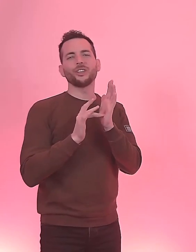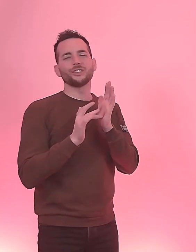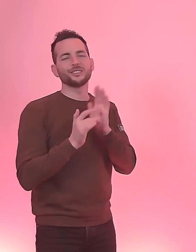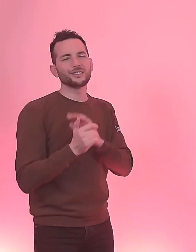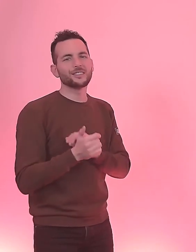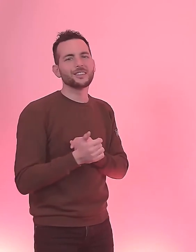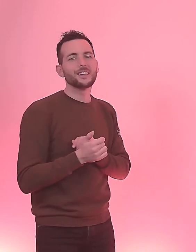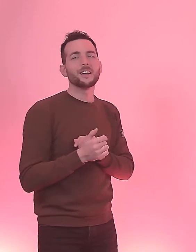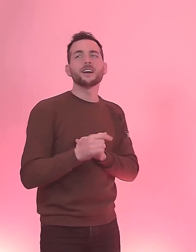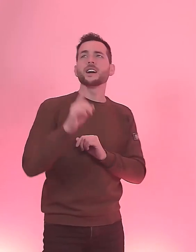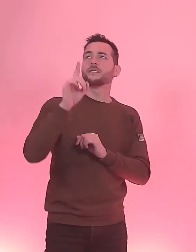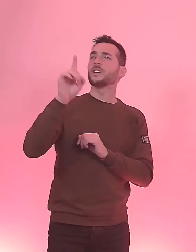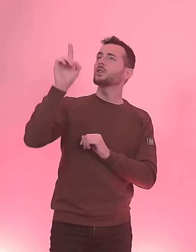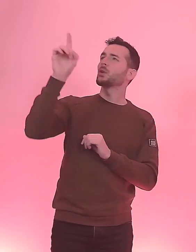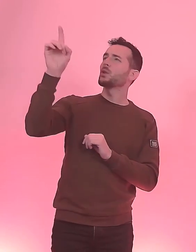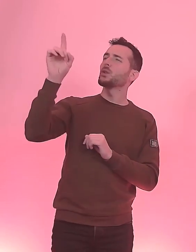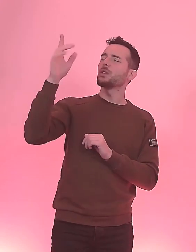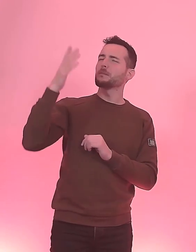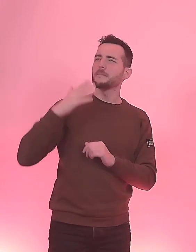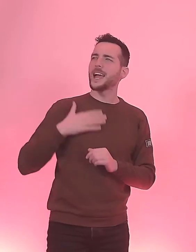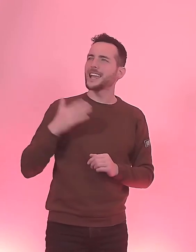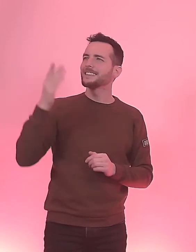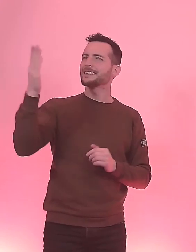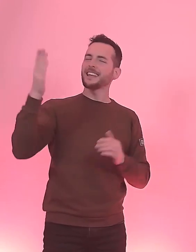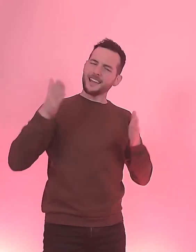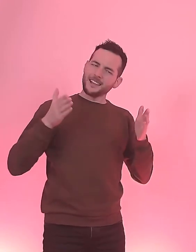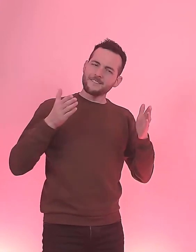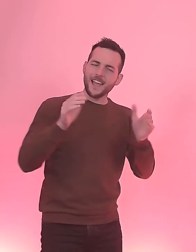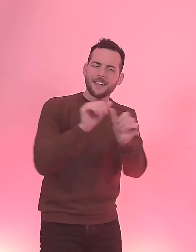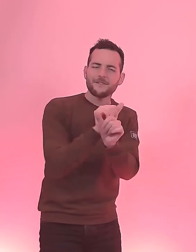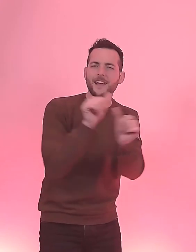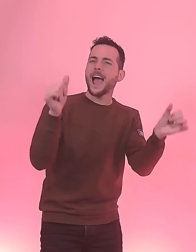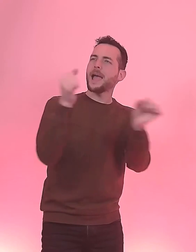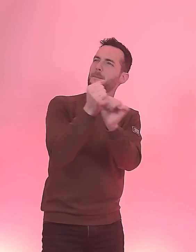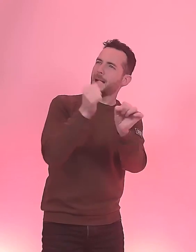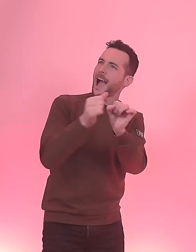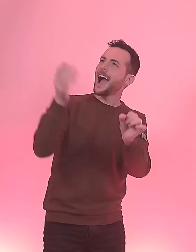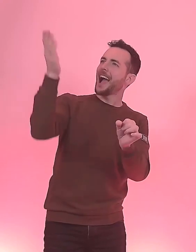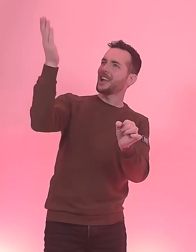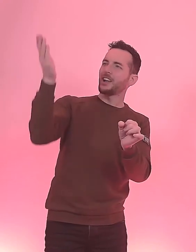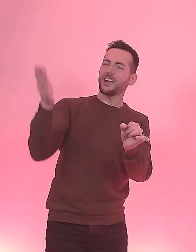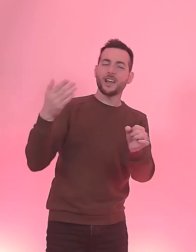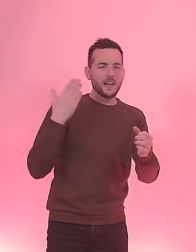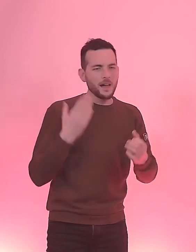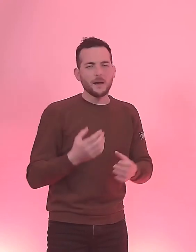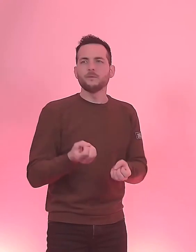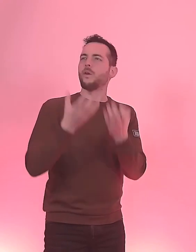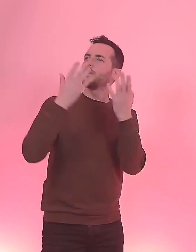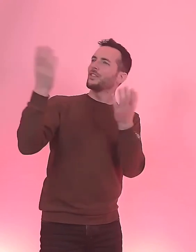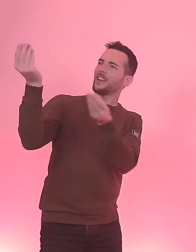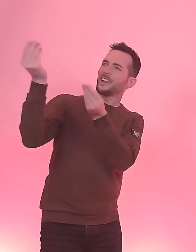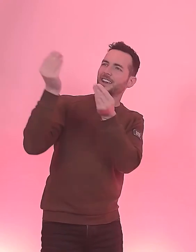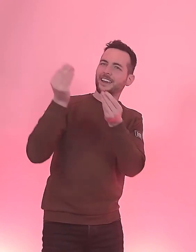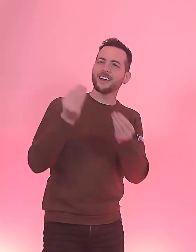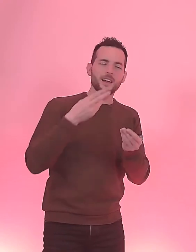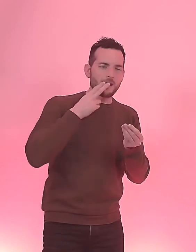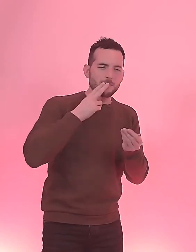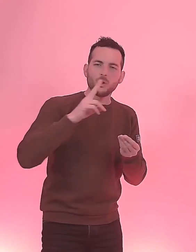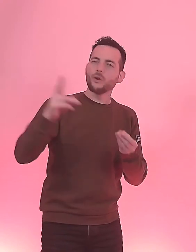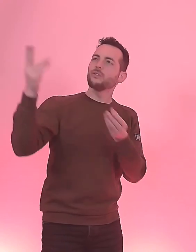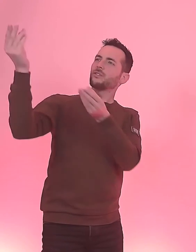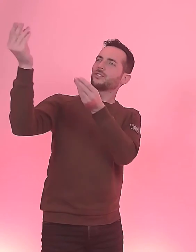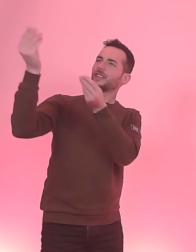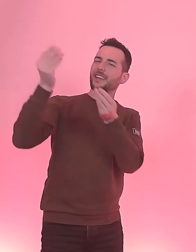niet toe bent sorry ik moet komen promise qui la vrienden te